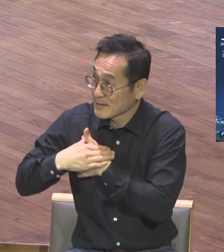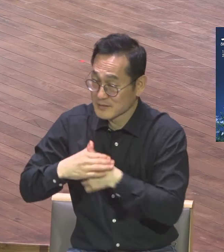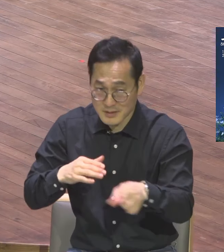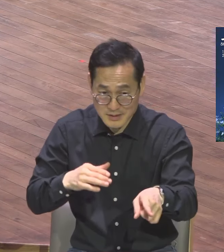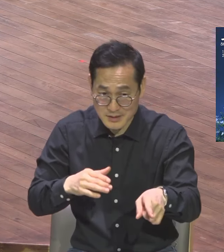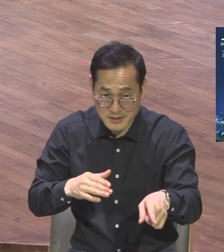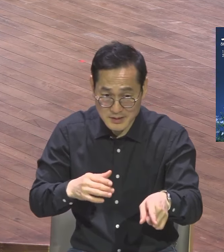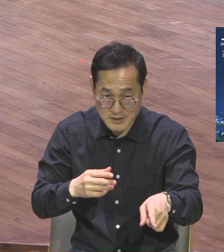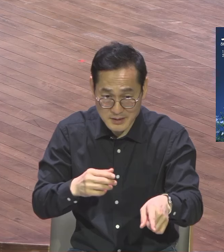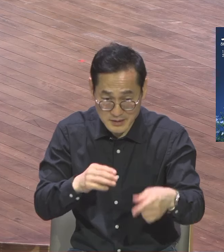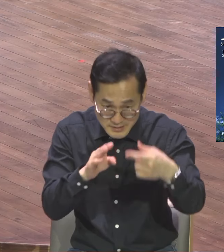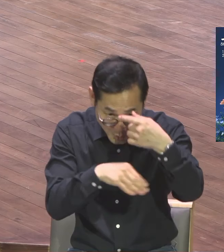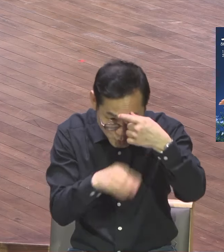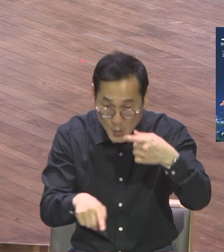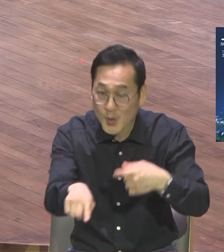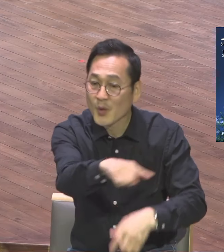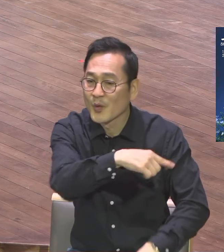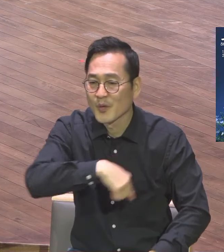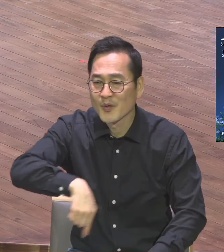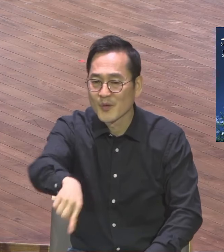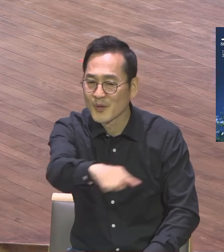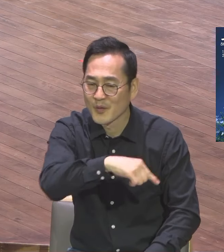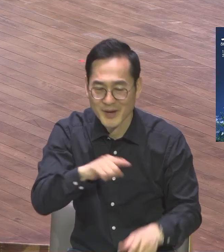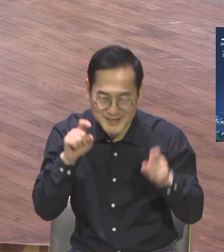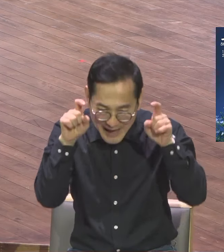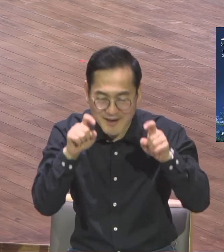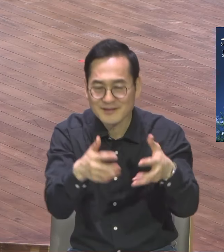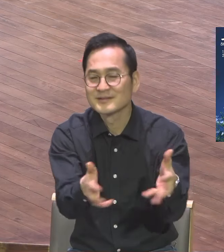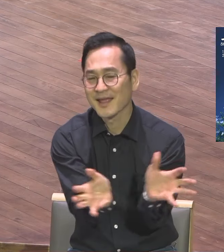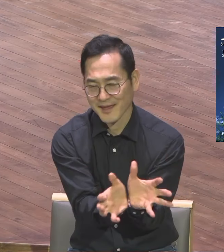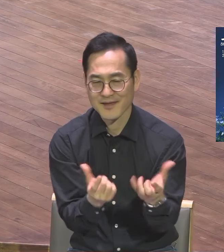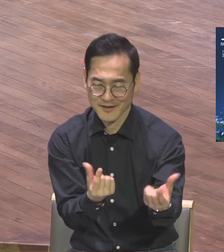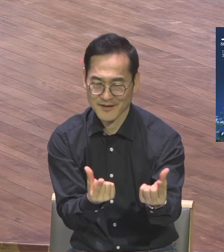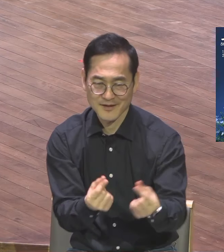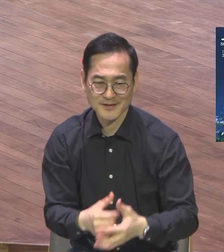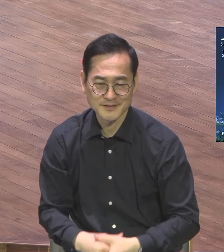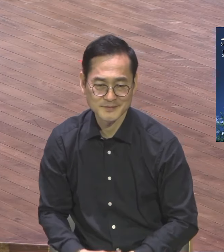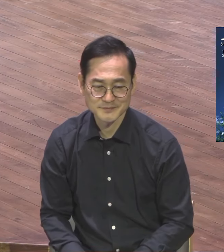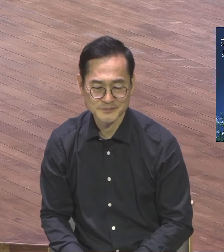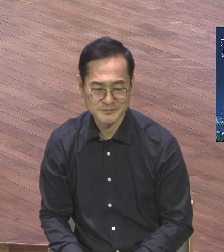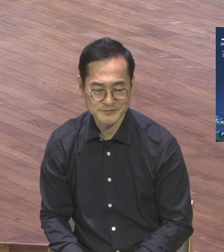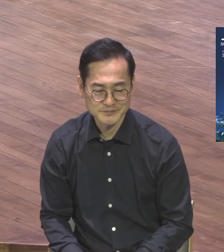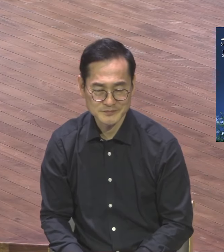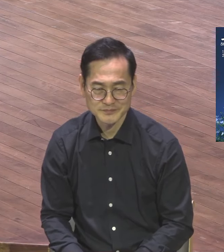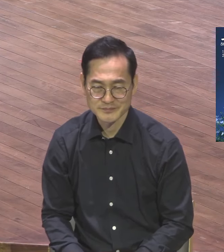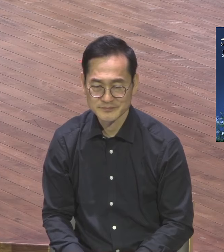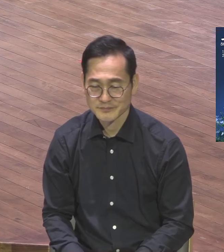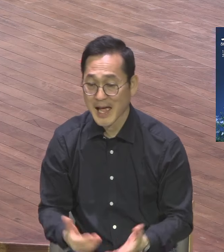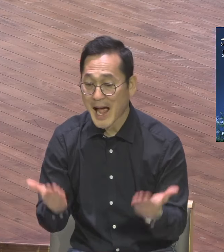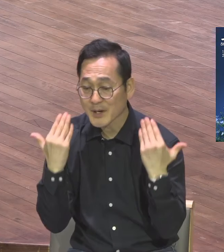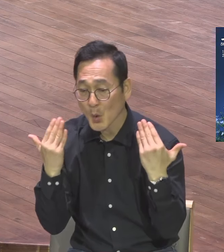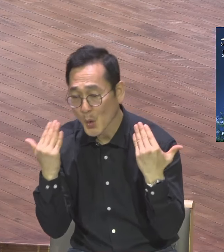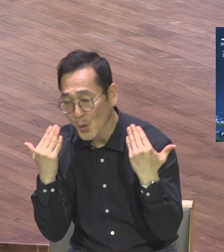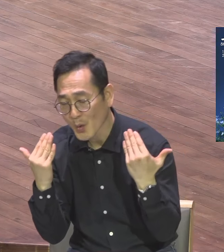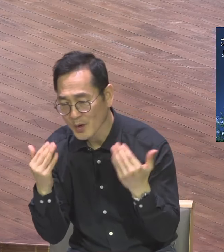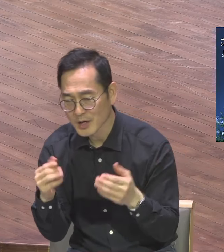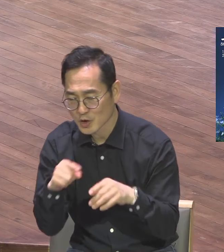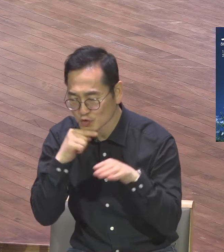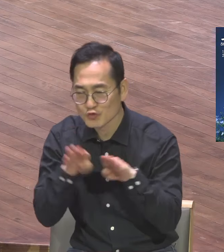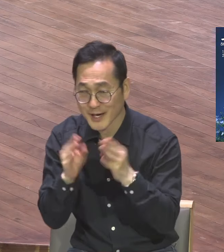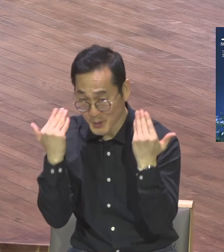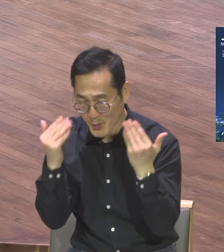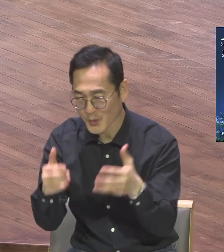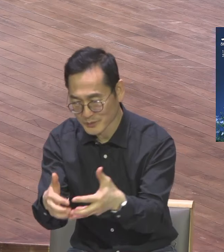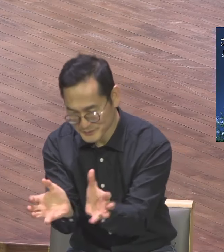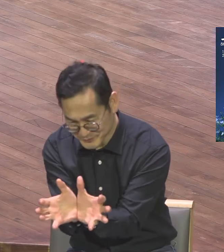대한 현장이 양떼들이 양떼들. 영적 양떼들이죠. 주라 교사는 맡은 반이 양떼예요. 자기